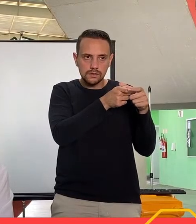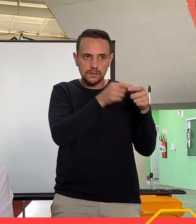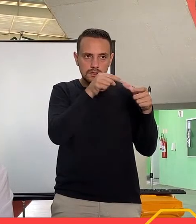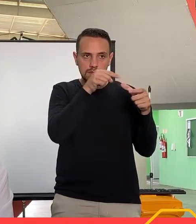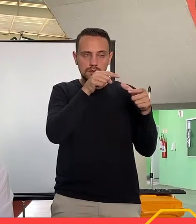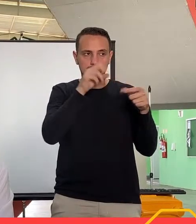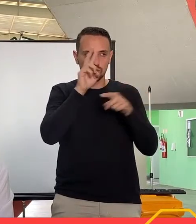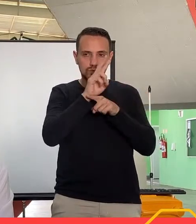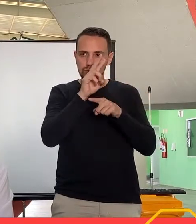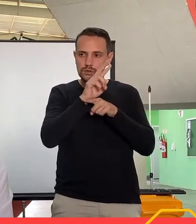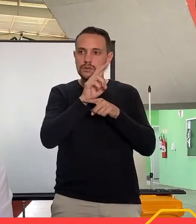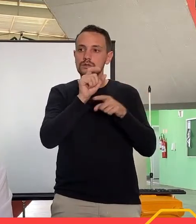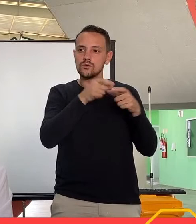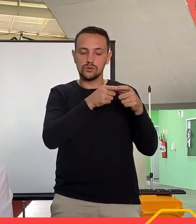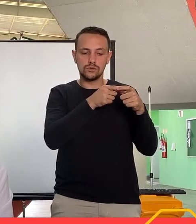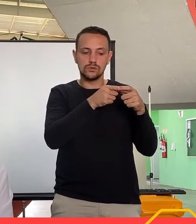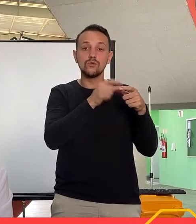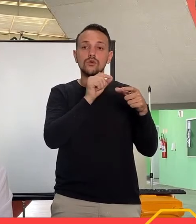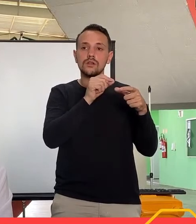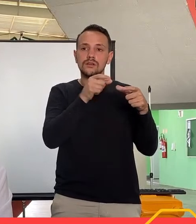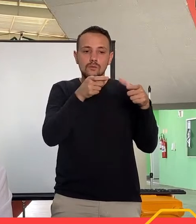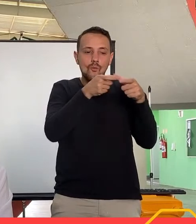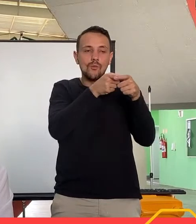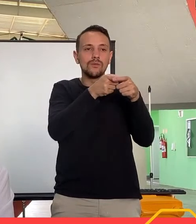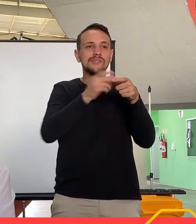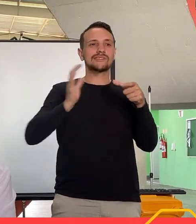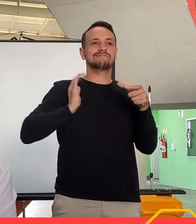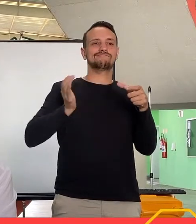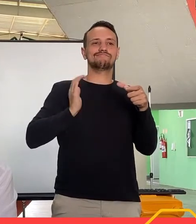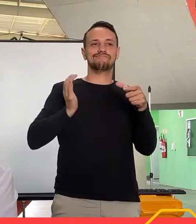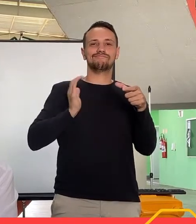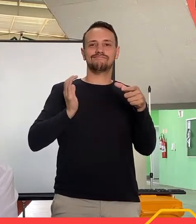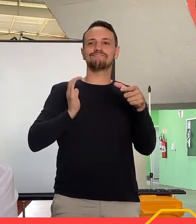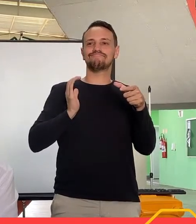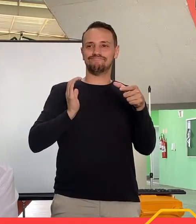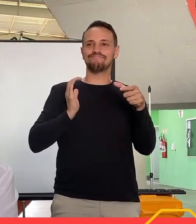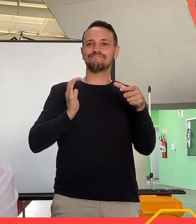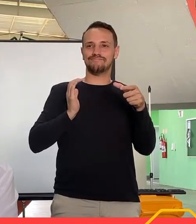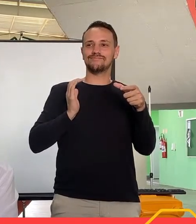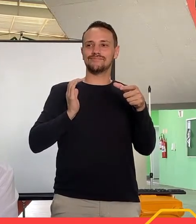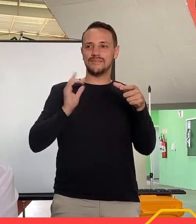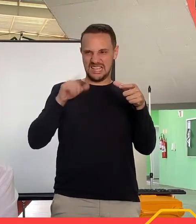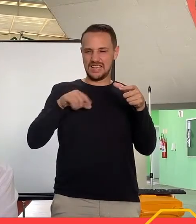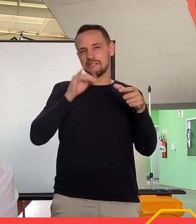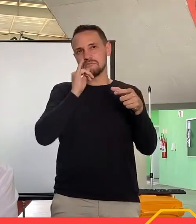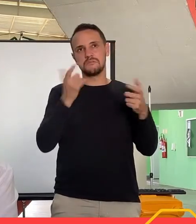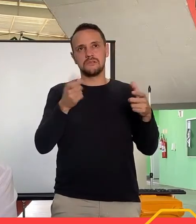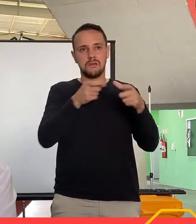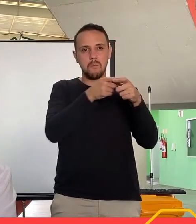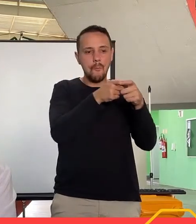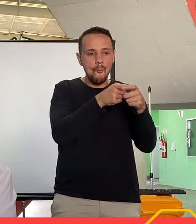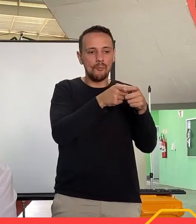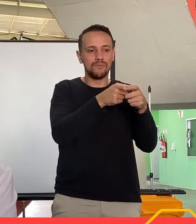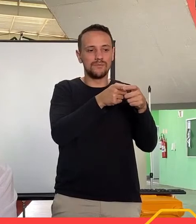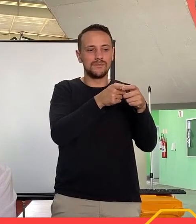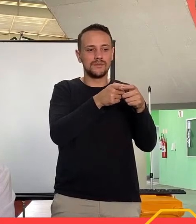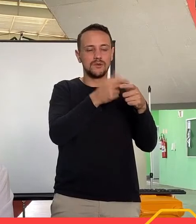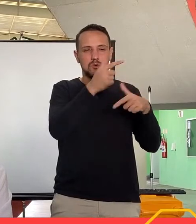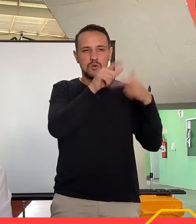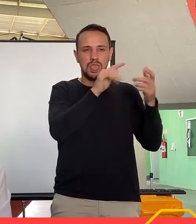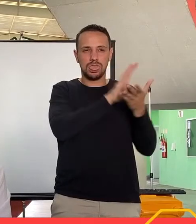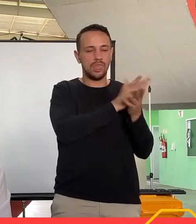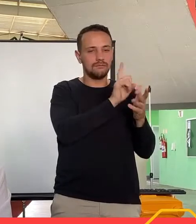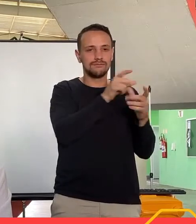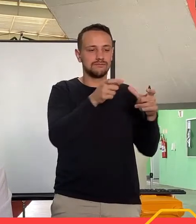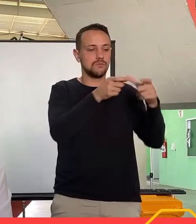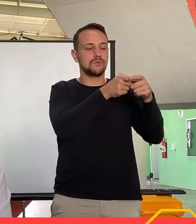protegeu foi a minoria dos ricos, não foi a minoria dos, né, foi a minoria dos ricos.